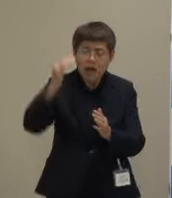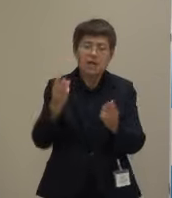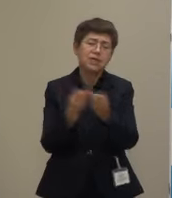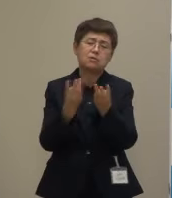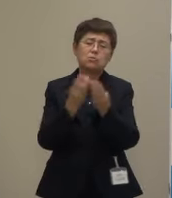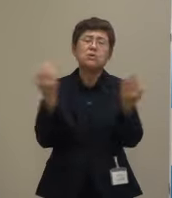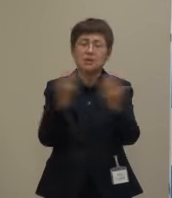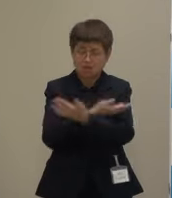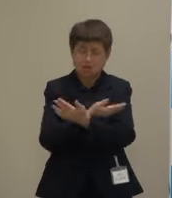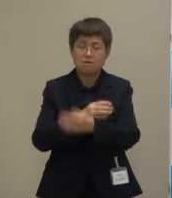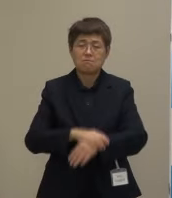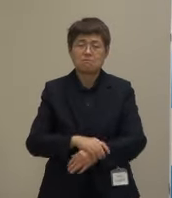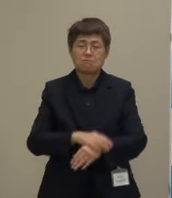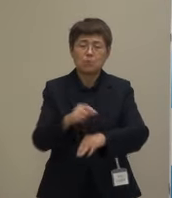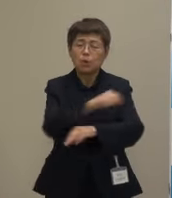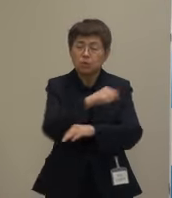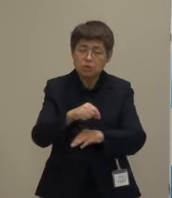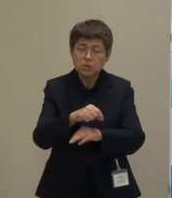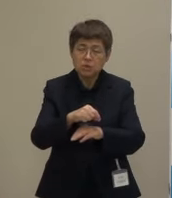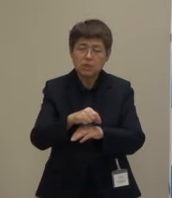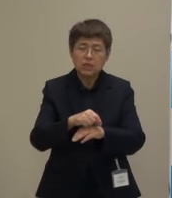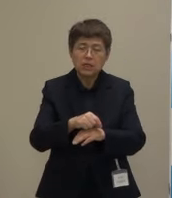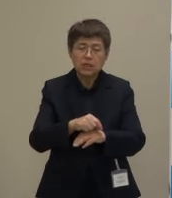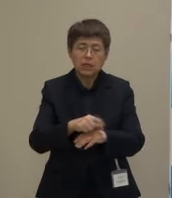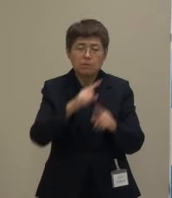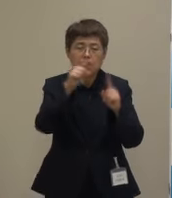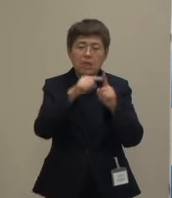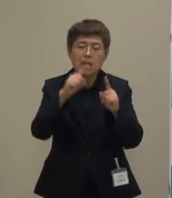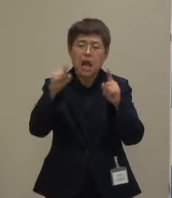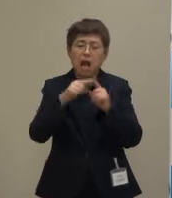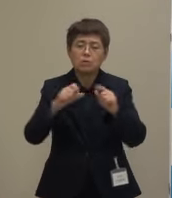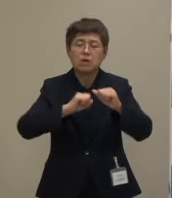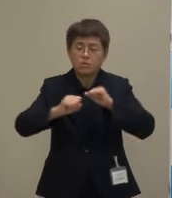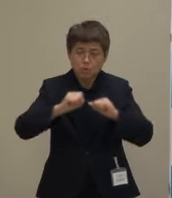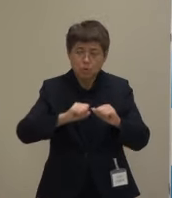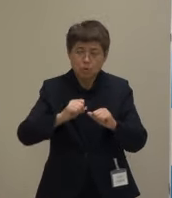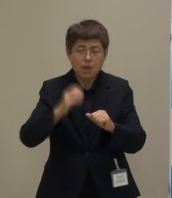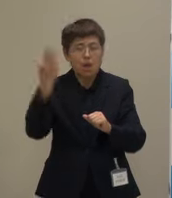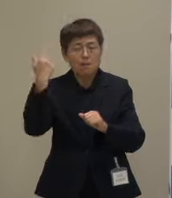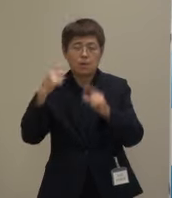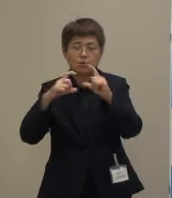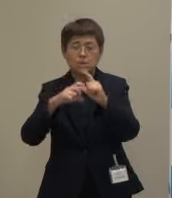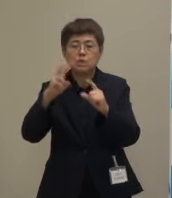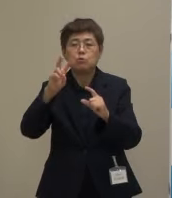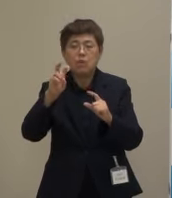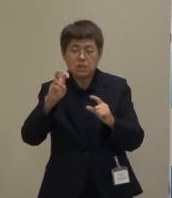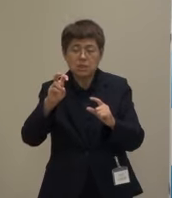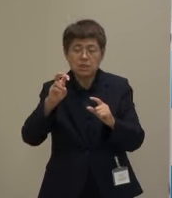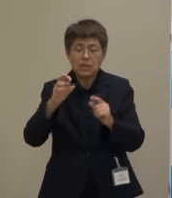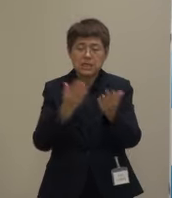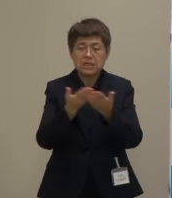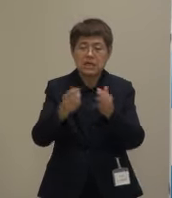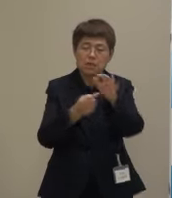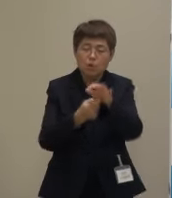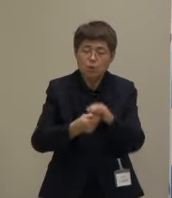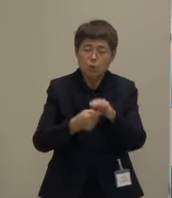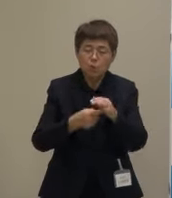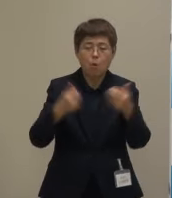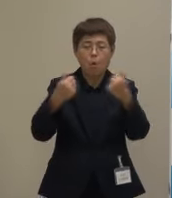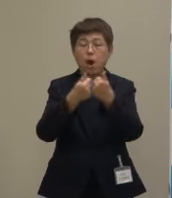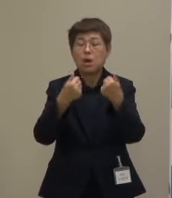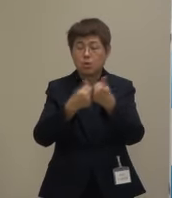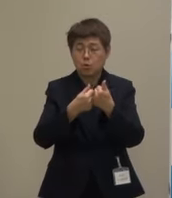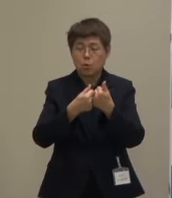ました。特にパブリシティ効果においては、前回の G20 新潟農業大臣会合